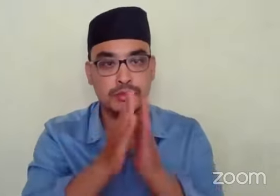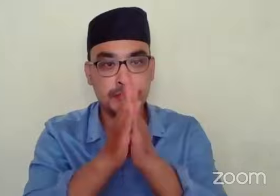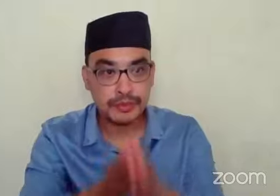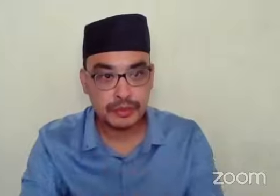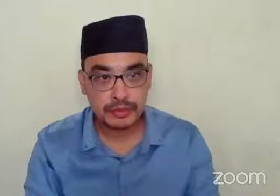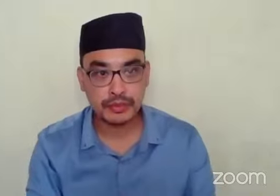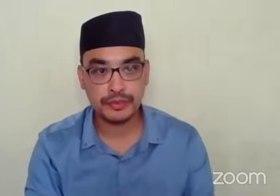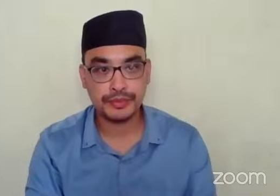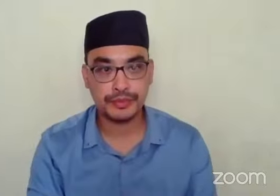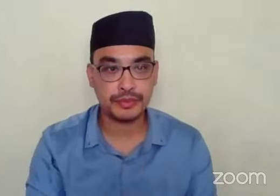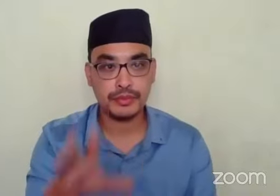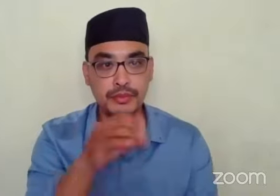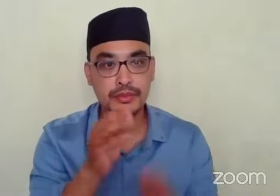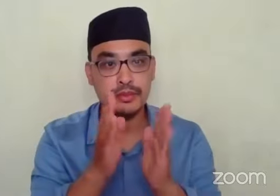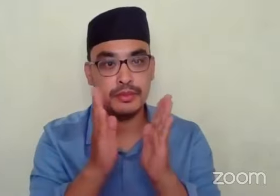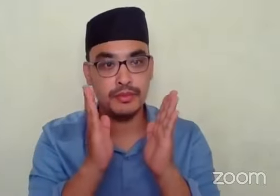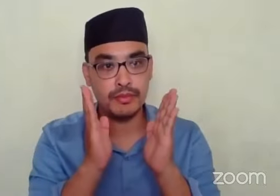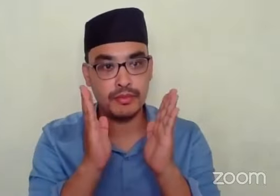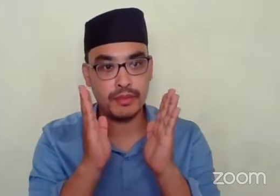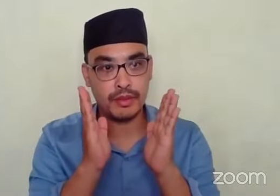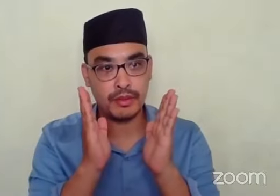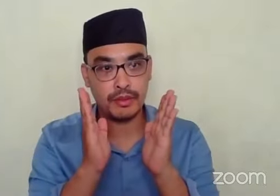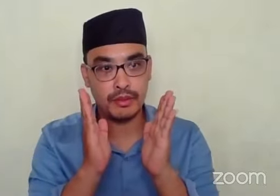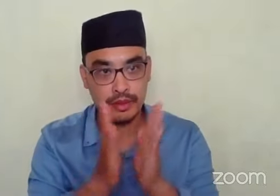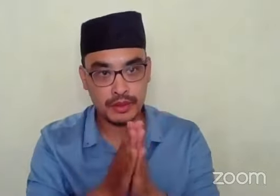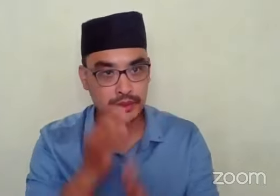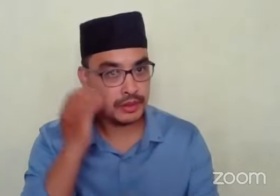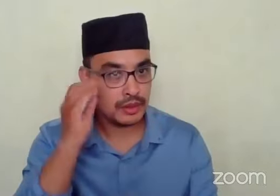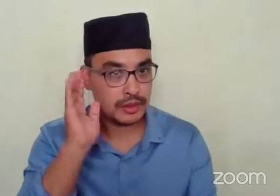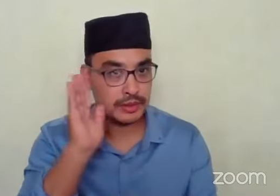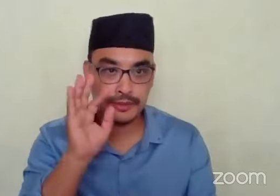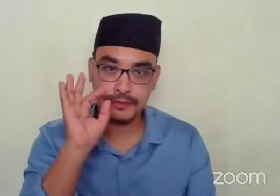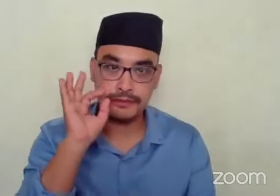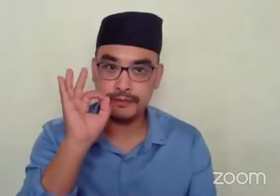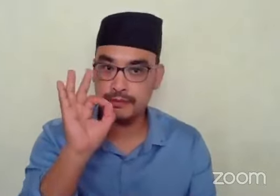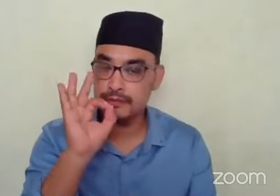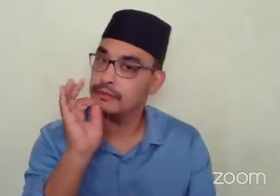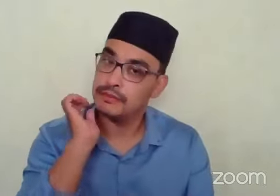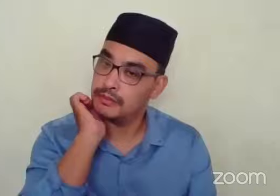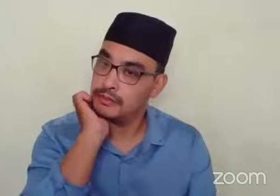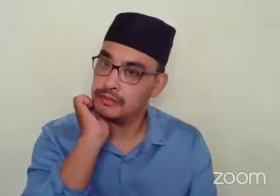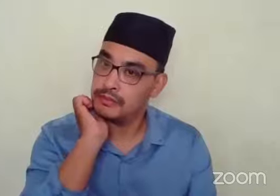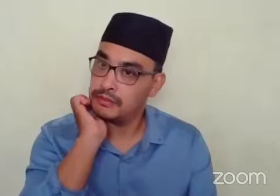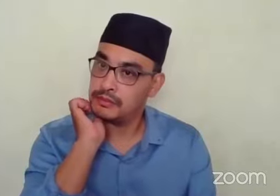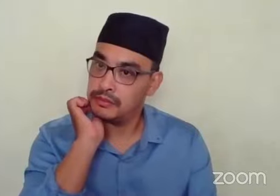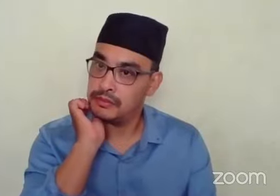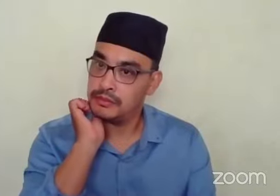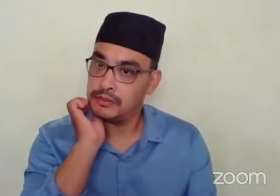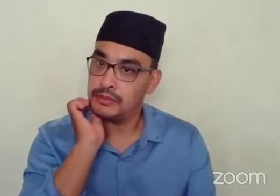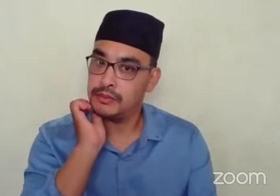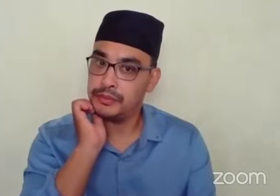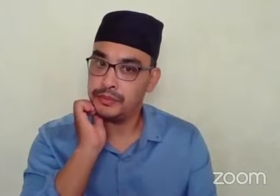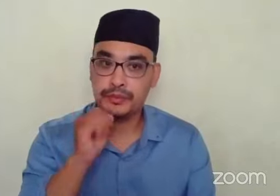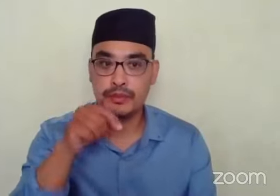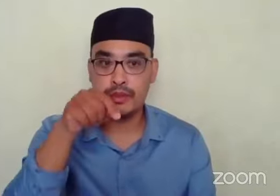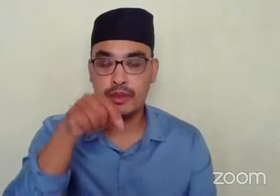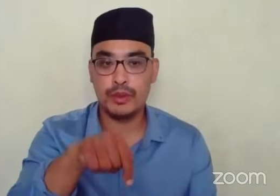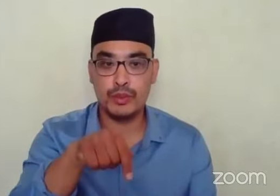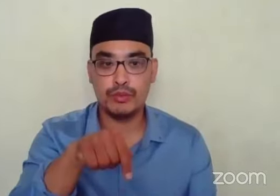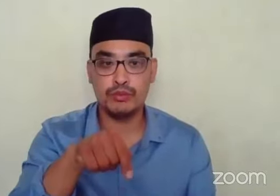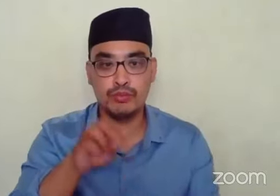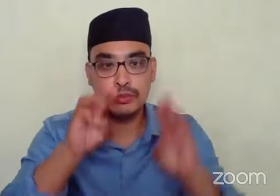नमस्ते सबैजनालाई सुनिएको छ मैले बोलेको छ दिदी छ. आजको यो